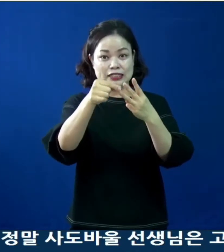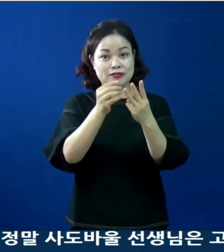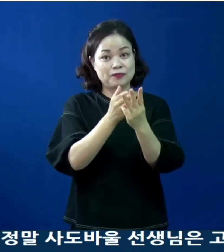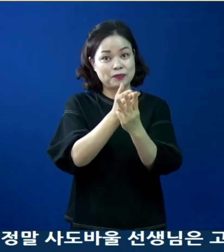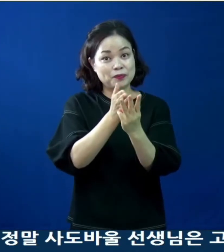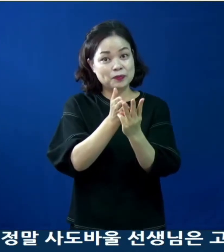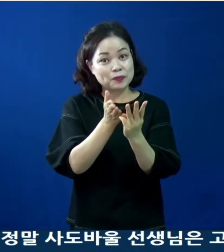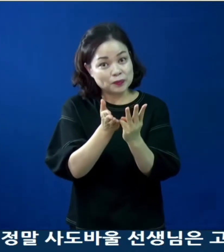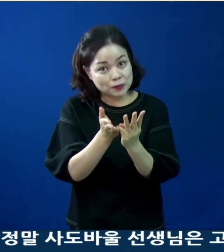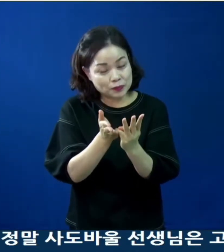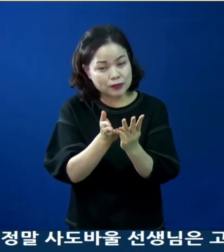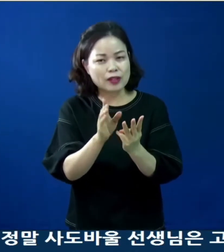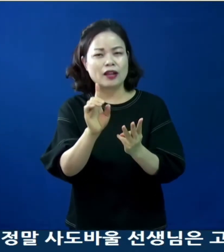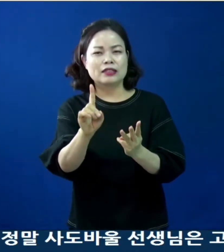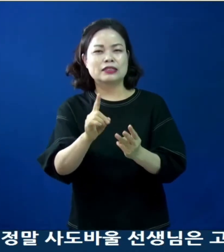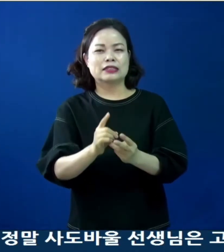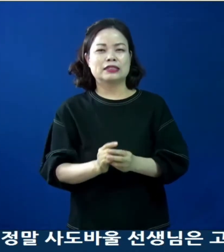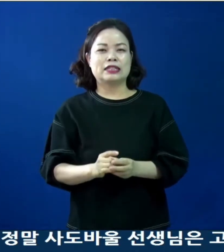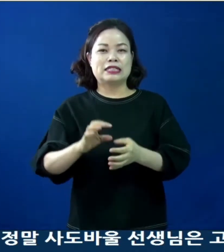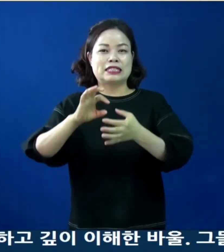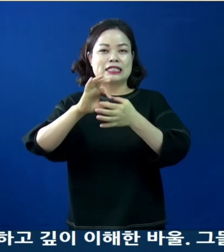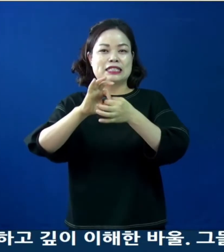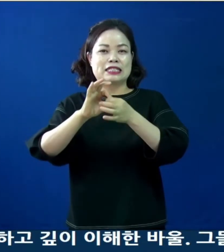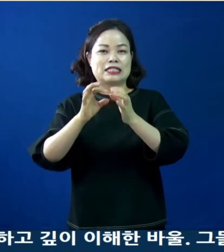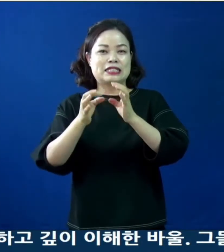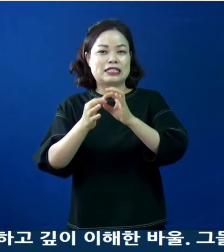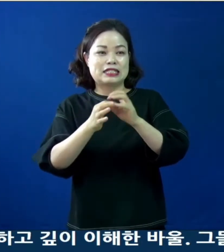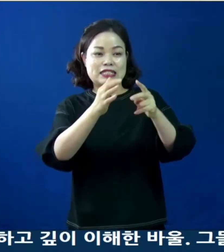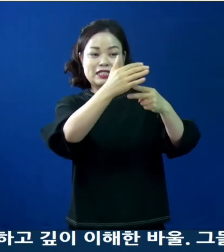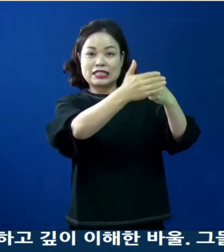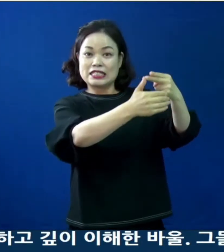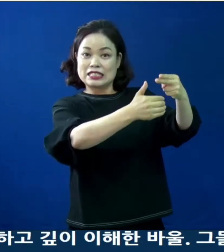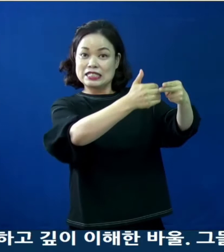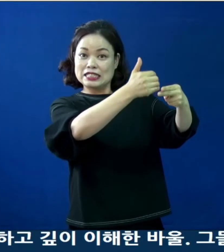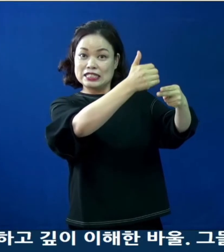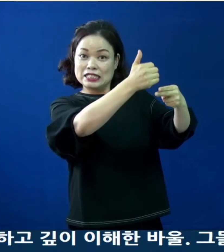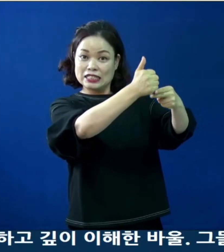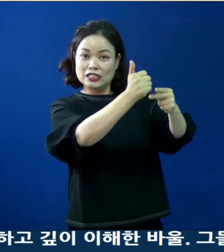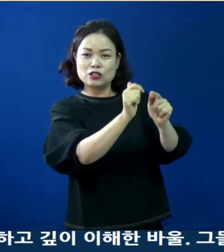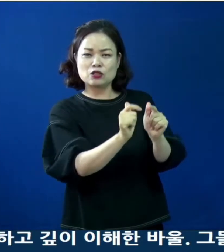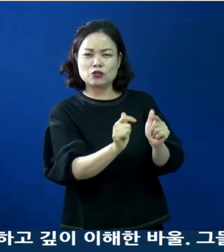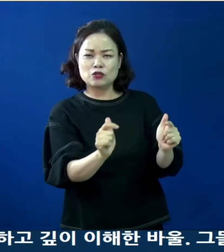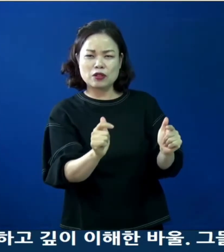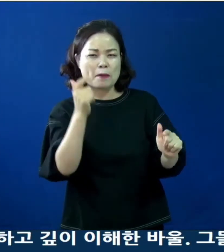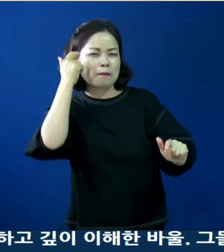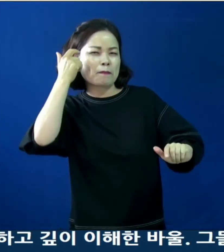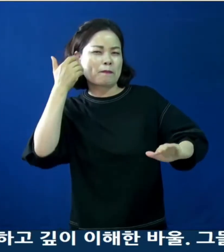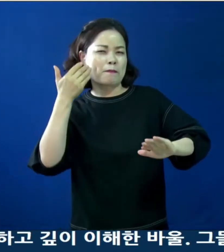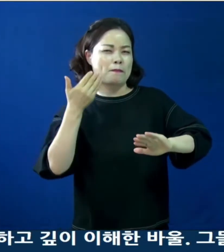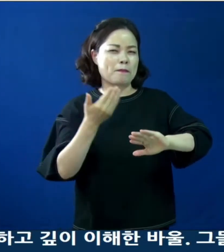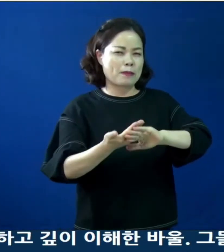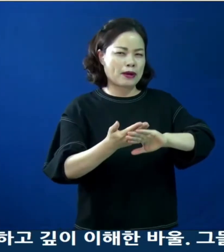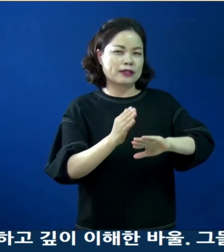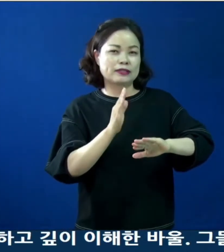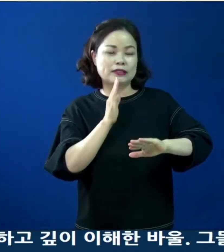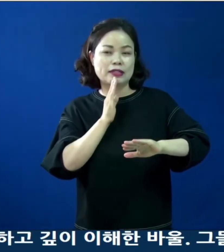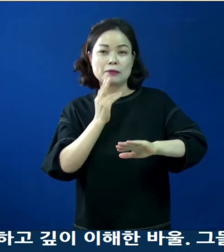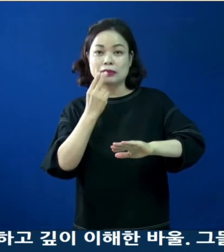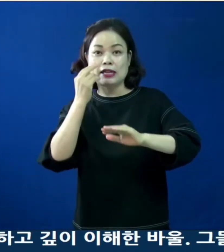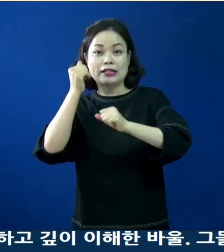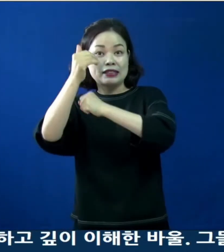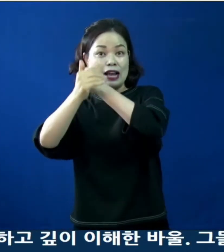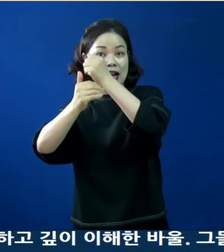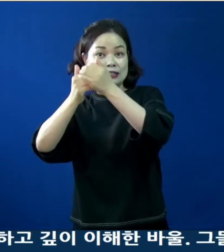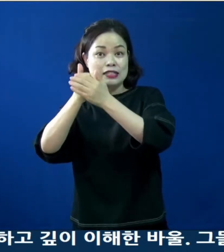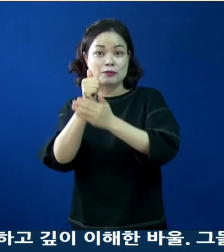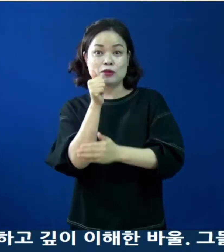됐죠. 그것은 그리스 신들과 반대되는 참 살아계신 하나님을